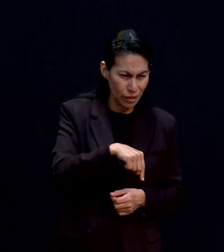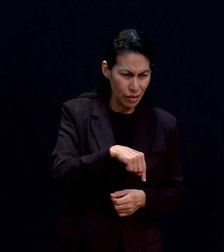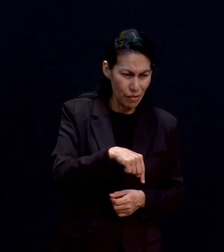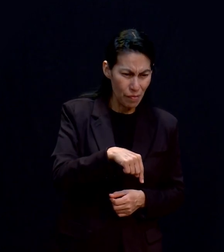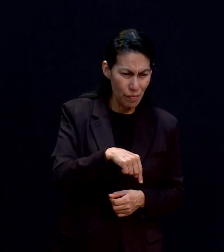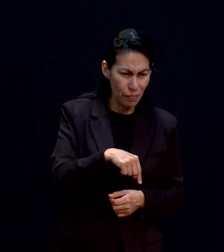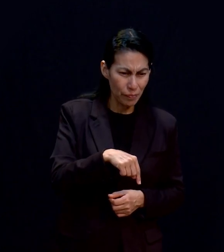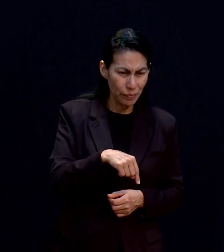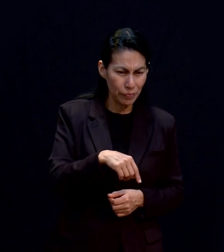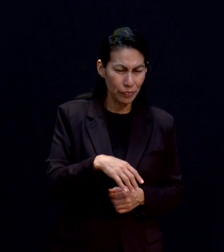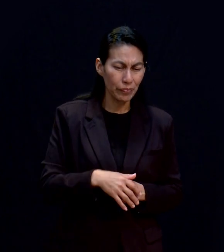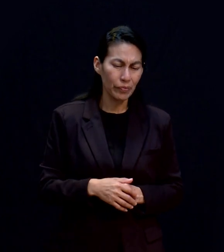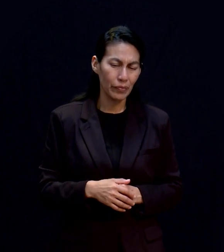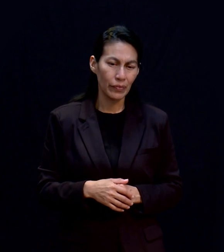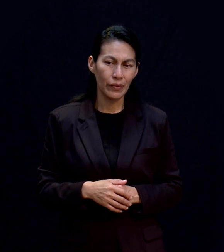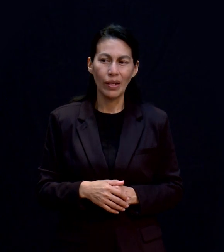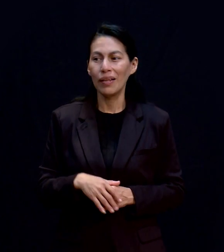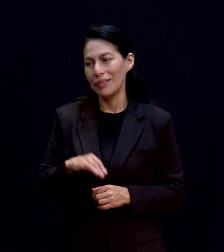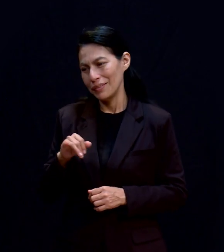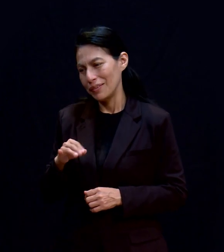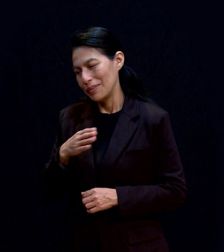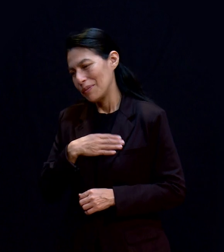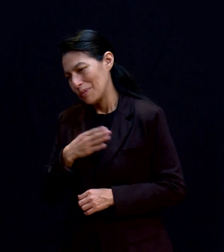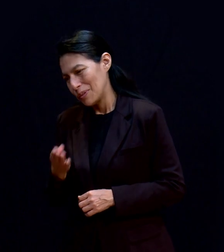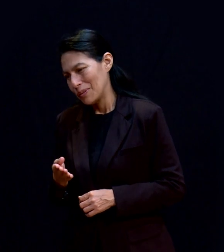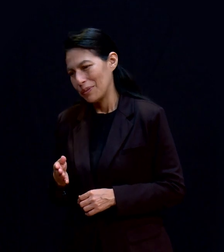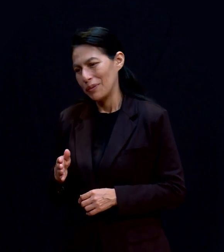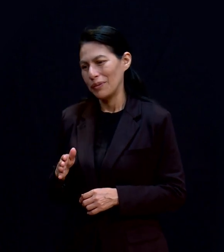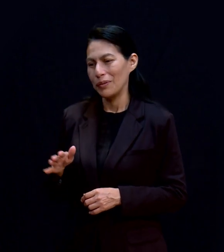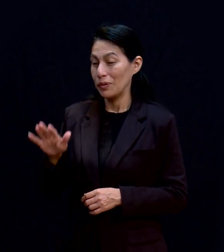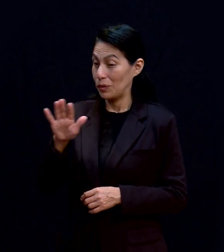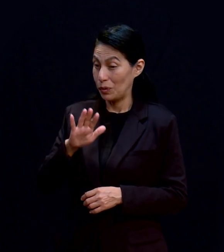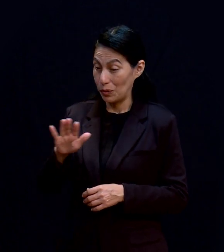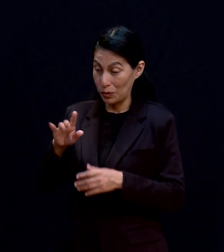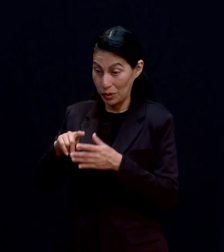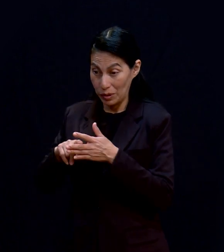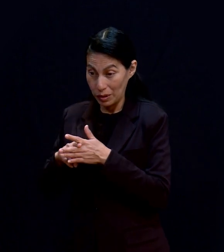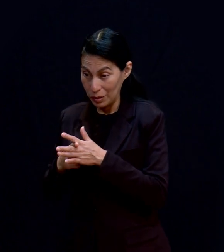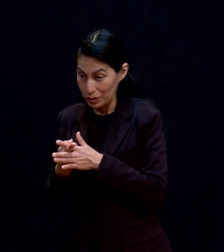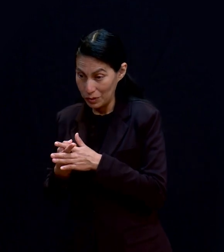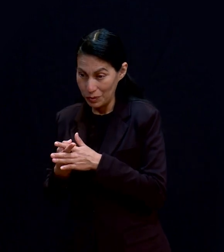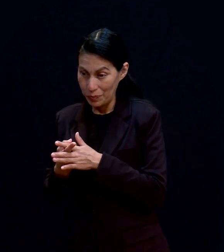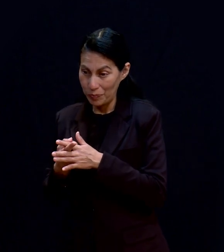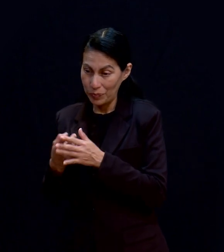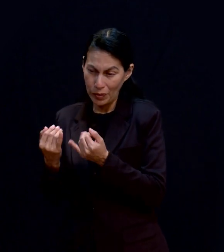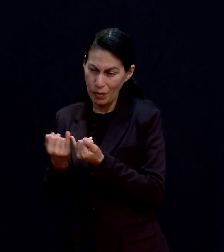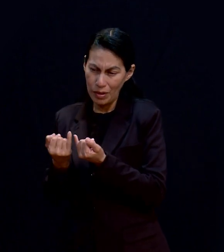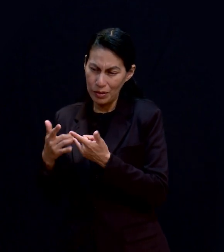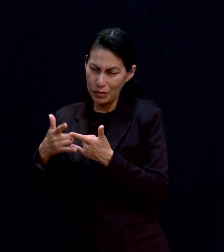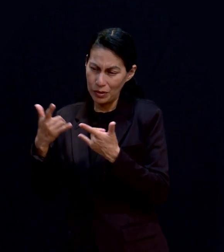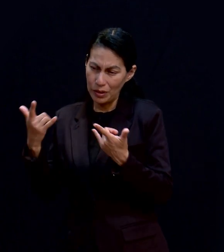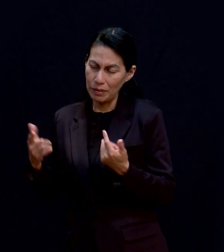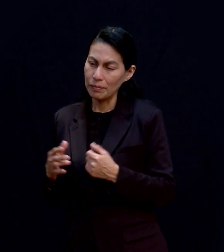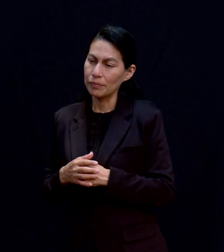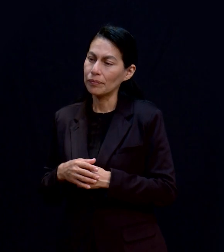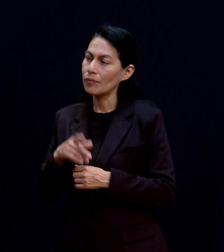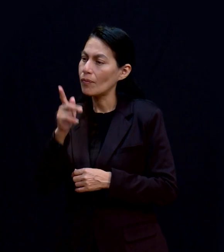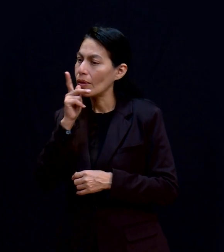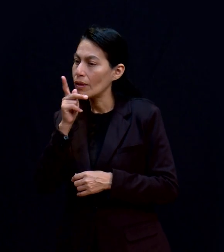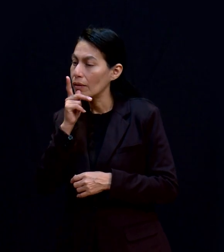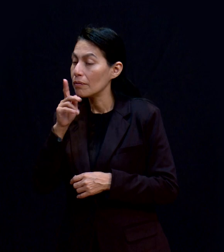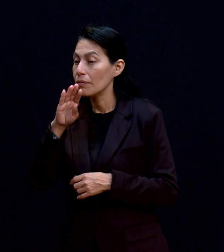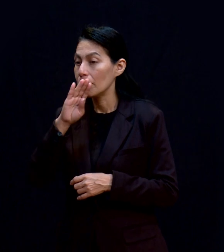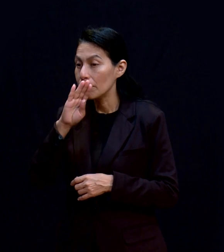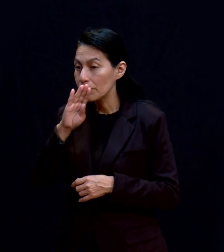así es bueno todo comenzó le dijeran en las historias cuando mis padres hablaban conmigo